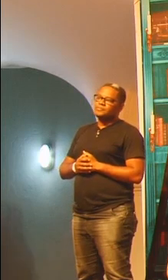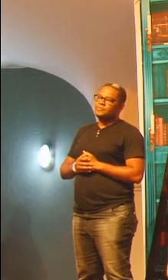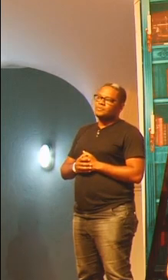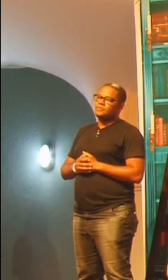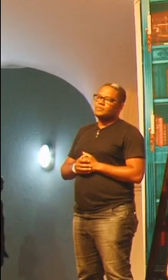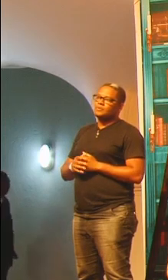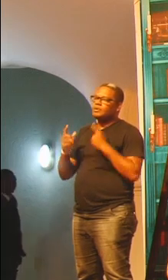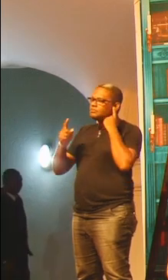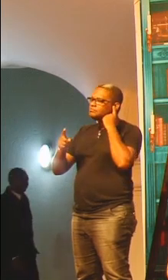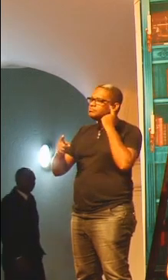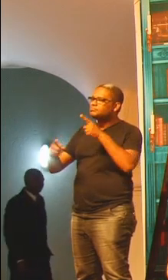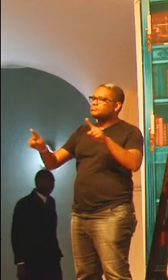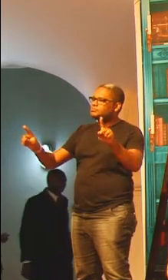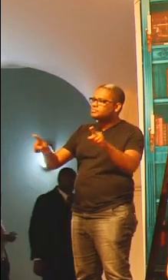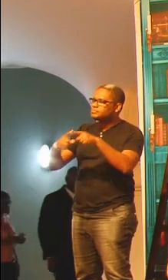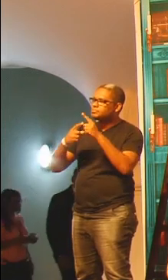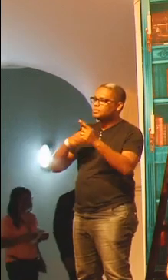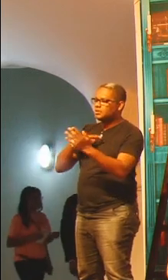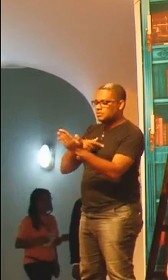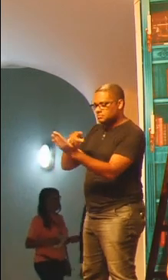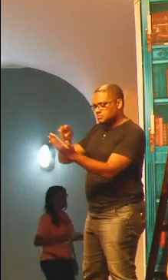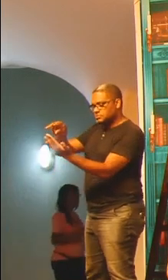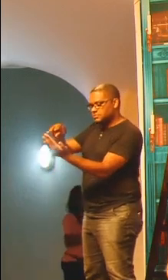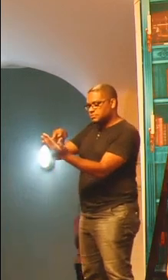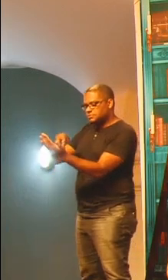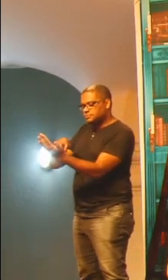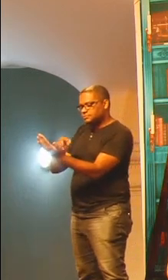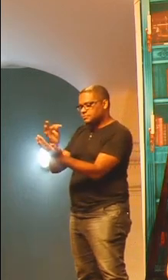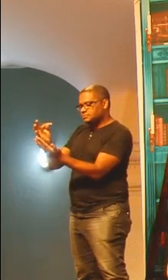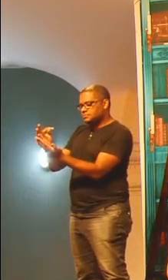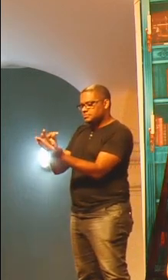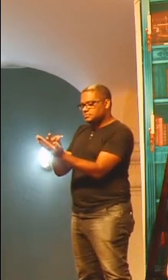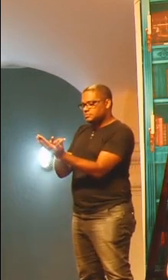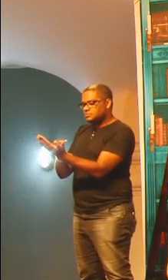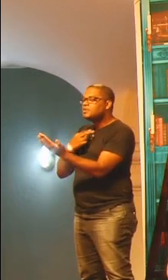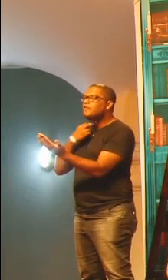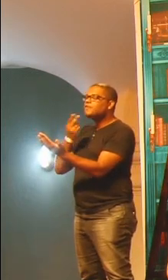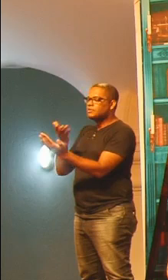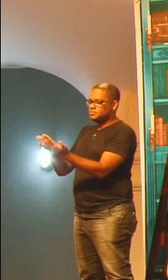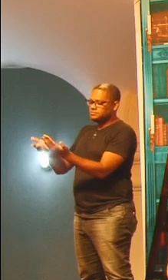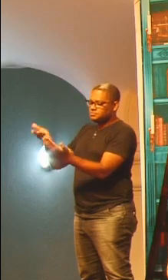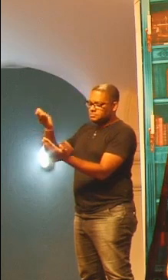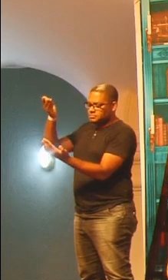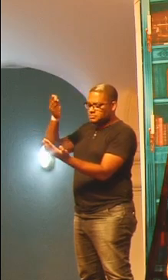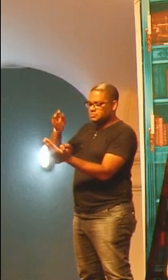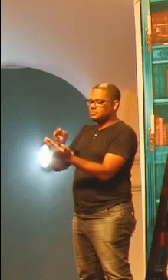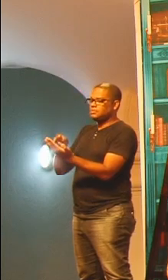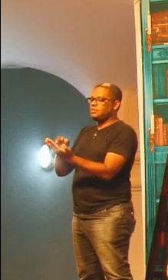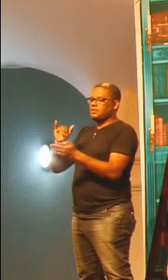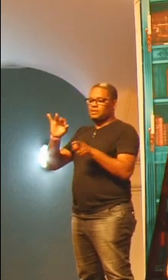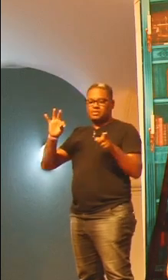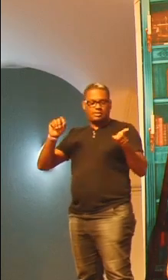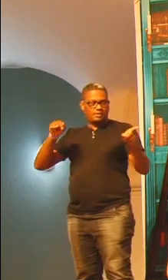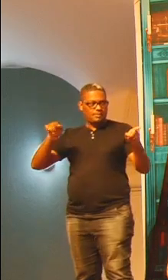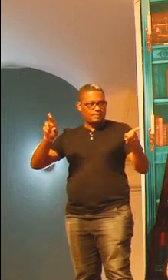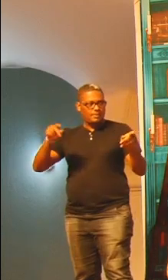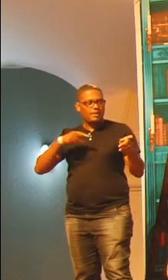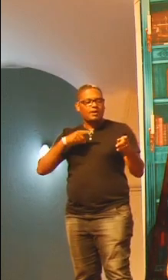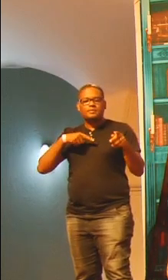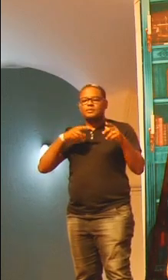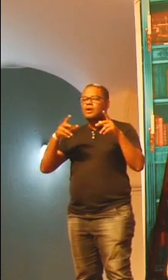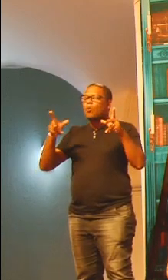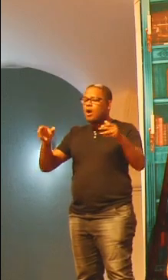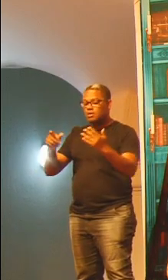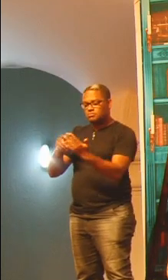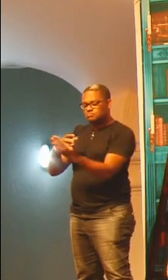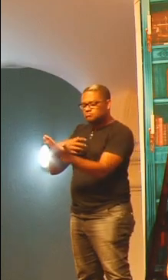A melodia, se você lê os textos em voz alta, né? O texto do Itamar em voz alta tem uma musicalidade incrível,